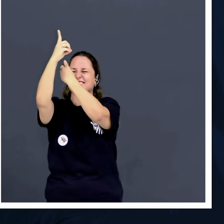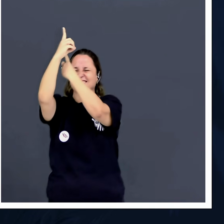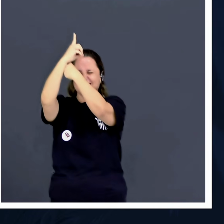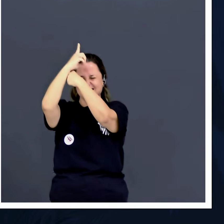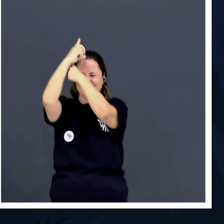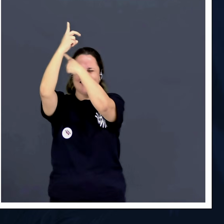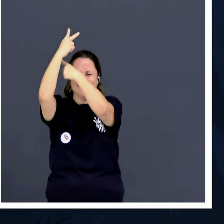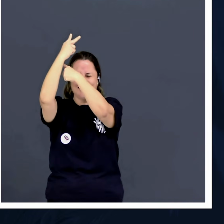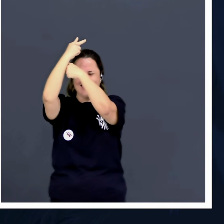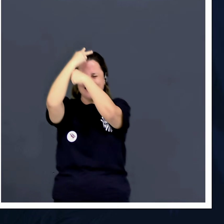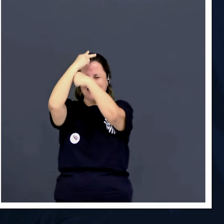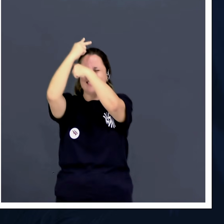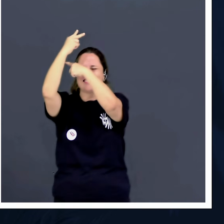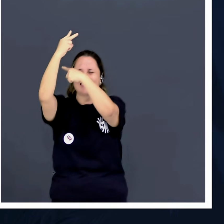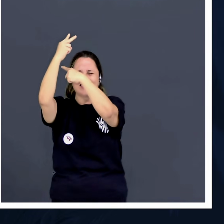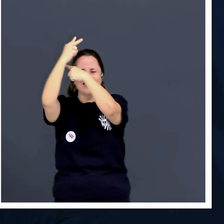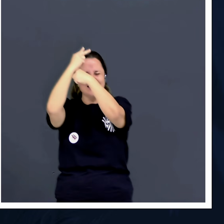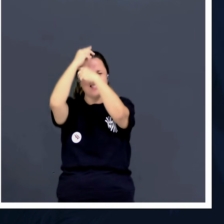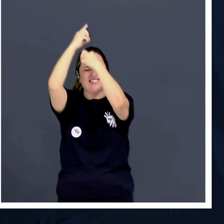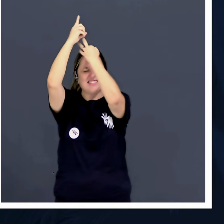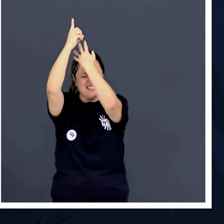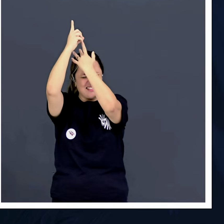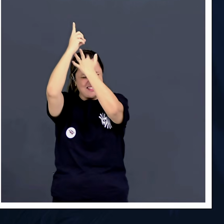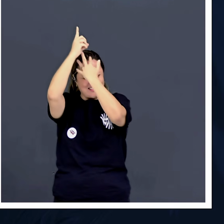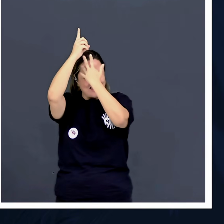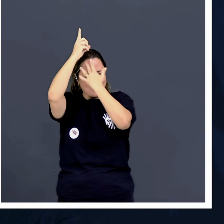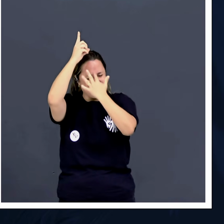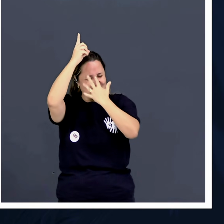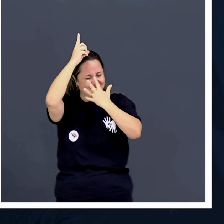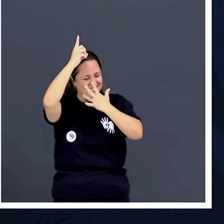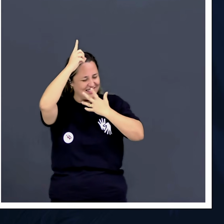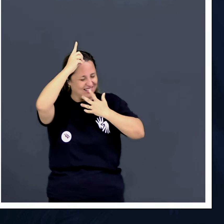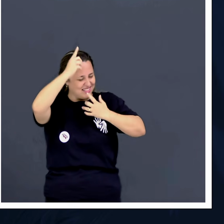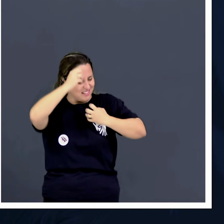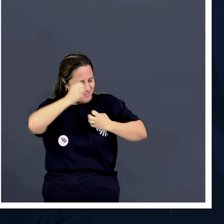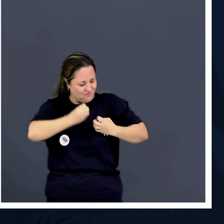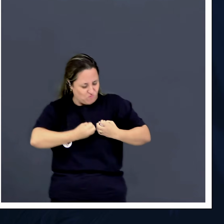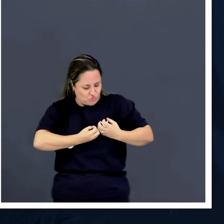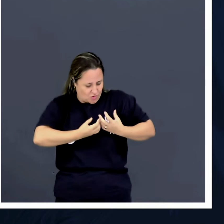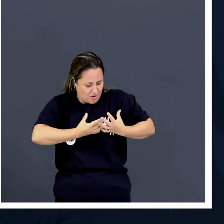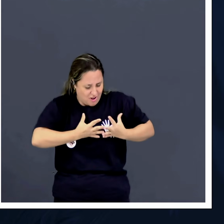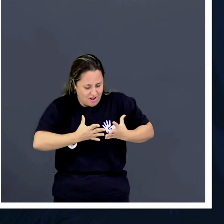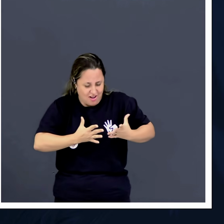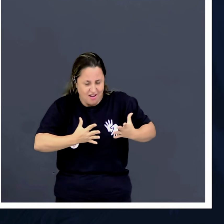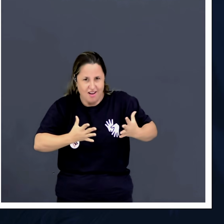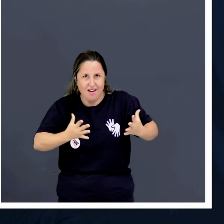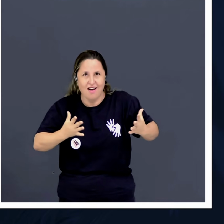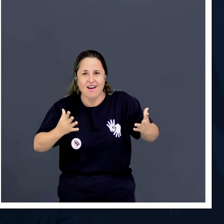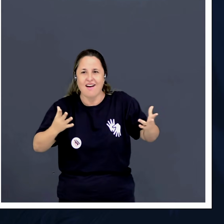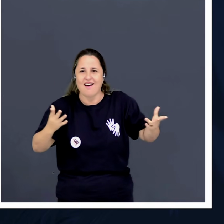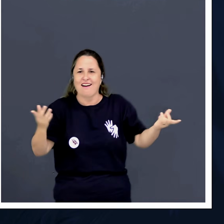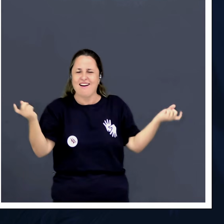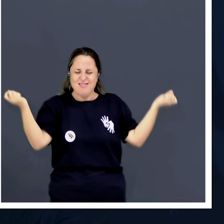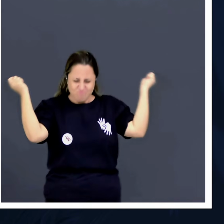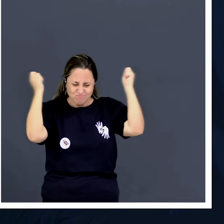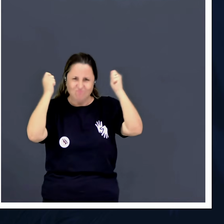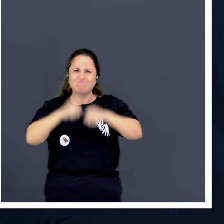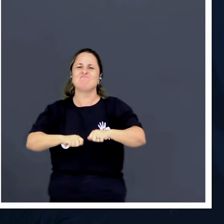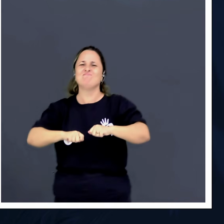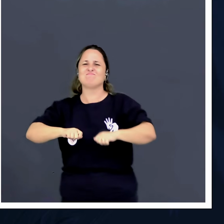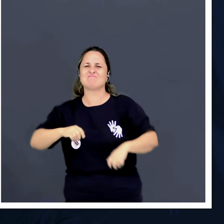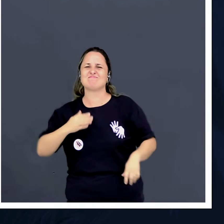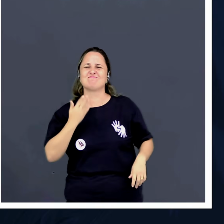O favor de Deus é o que abre as portas pra mim. Faz